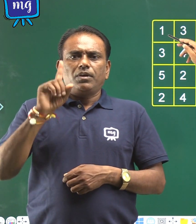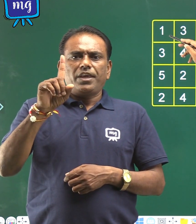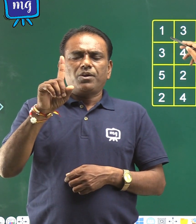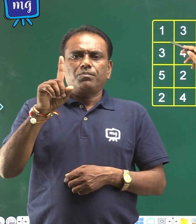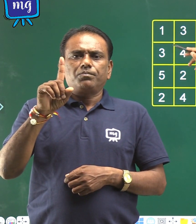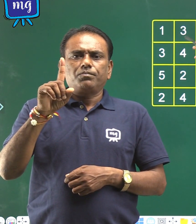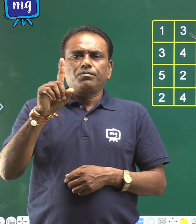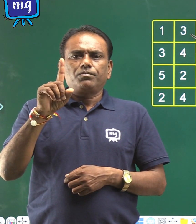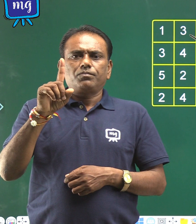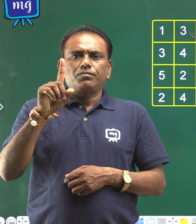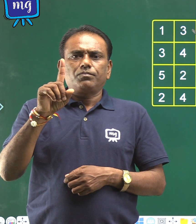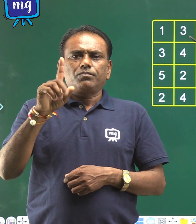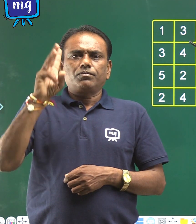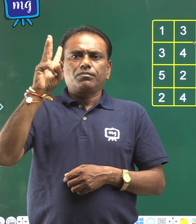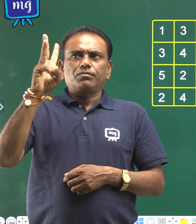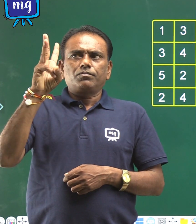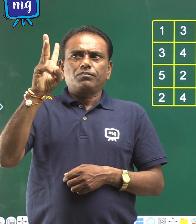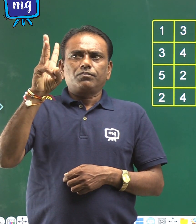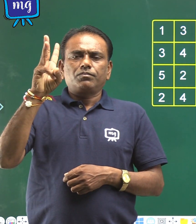1 3